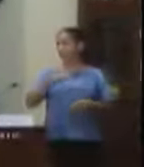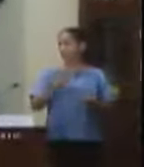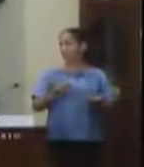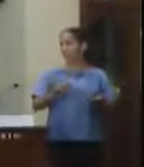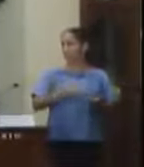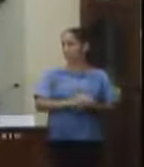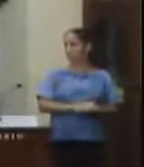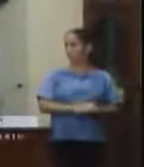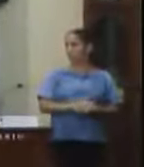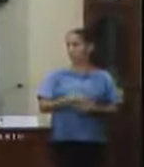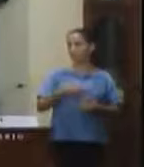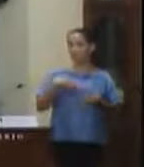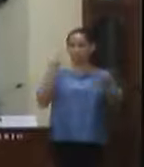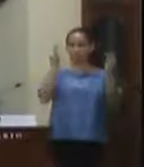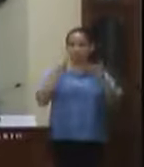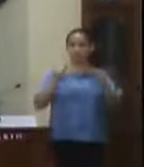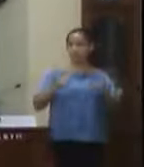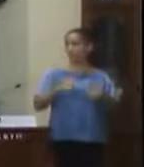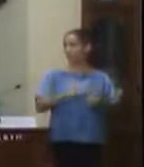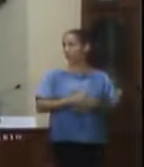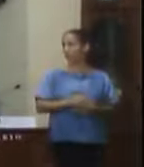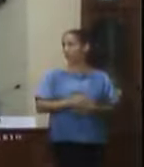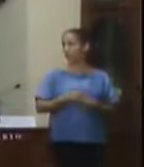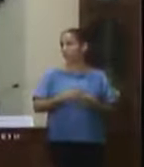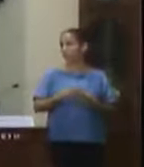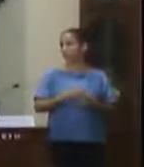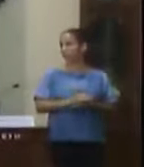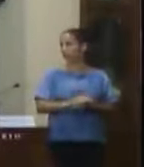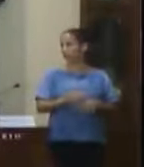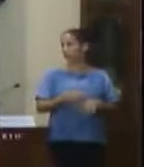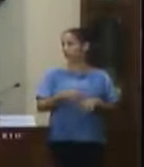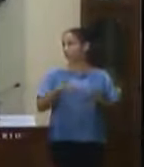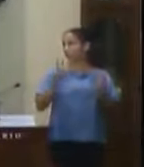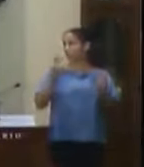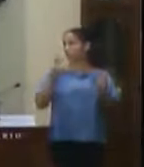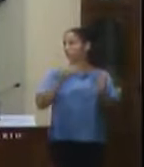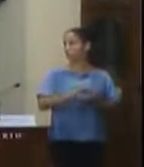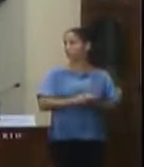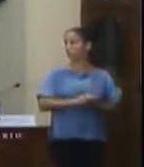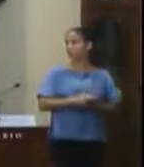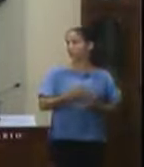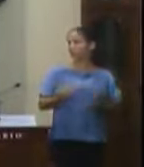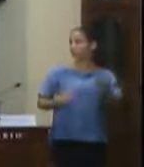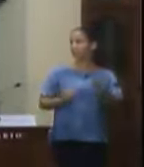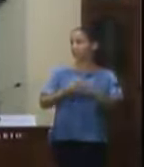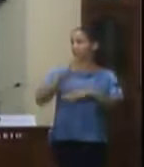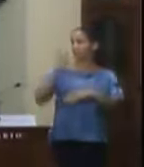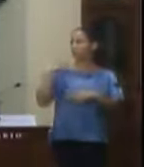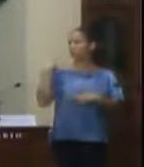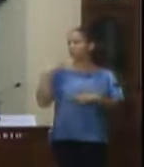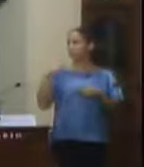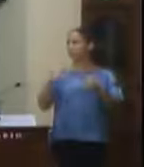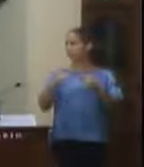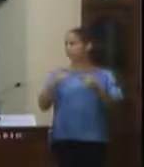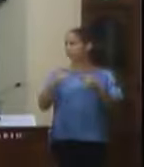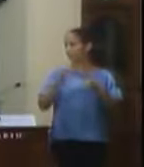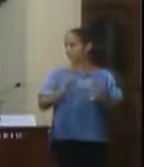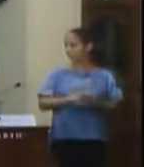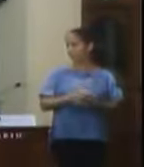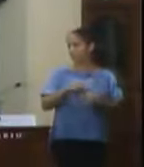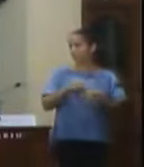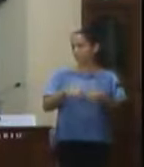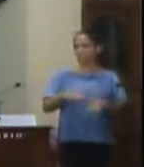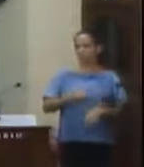de Vossa Excelência, a gente engrandece ainda mais aqui a matéria. Então, foi aprovada por unanimidade, senhores e senhoras vereadores